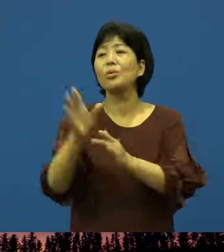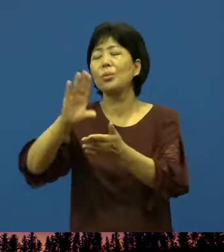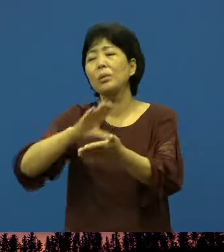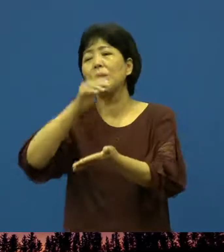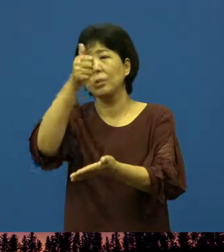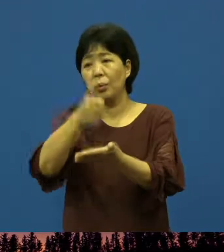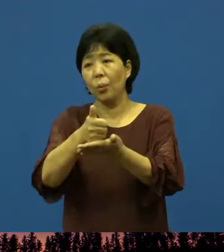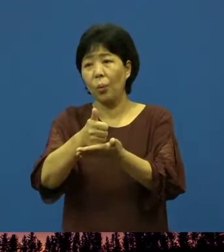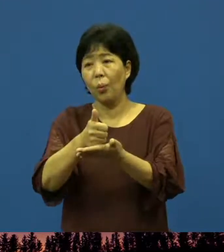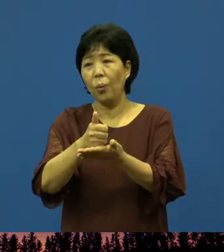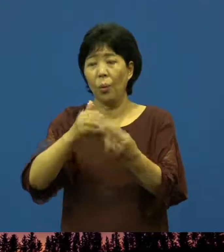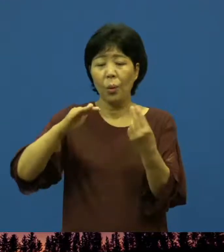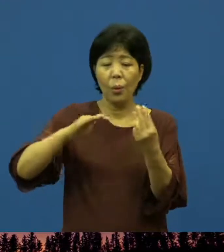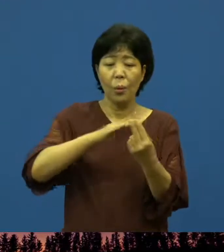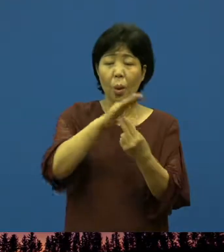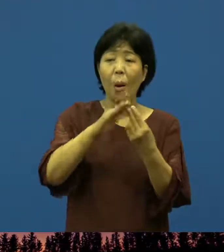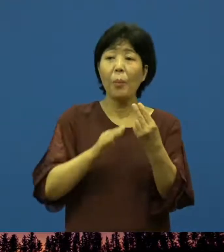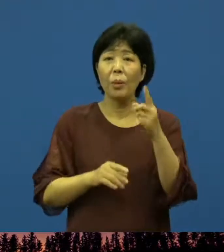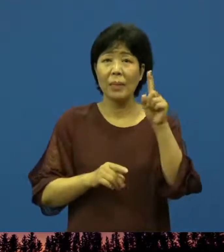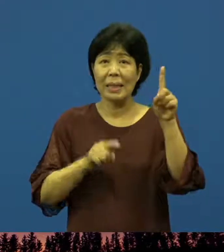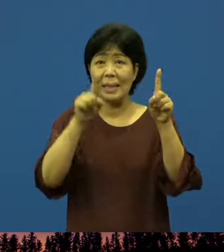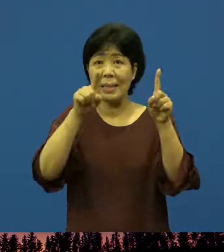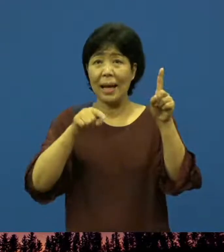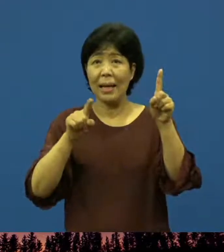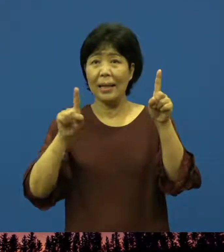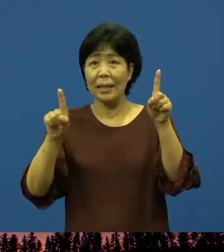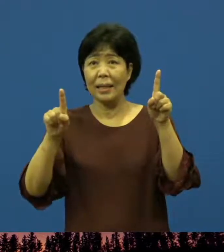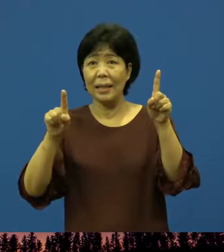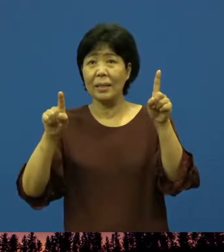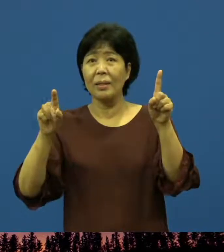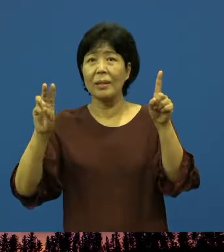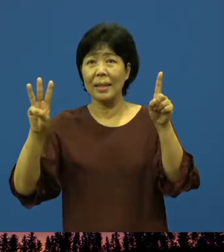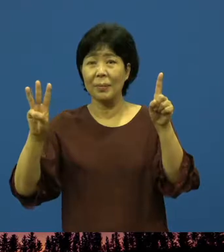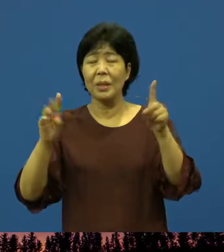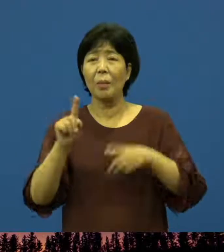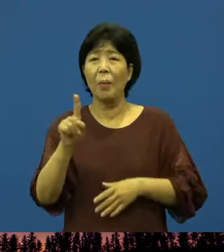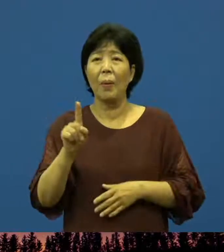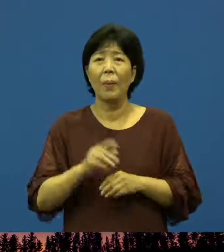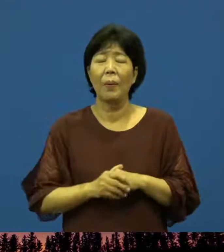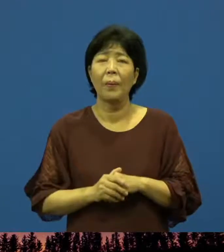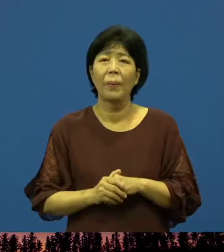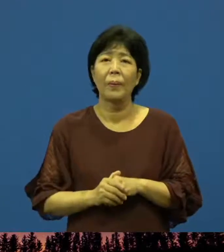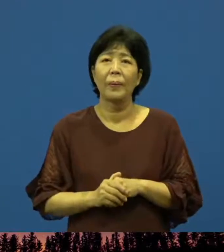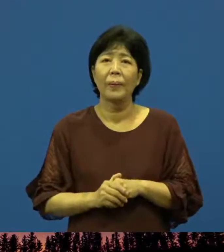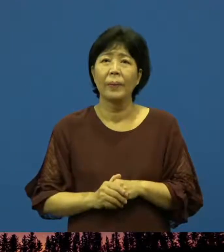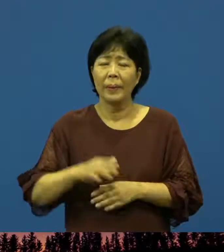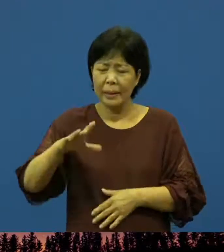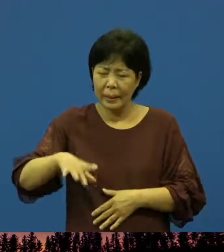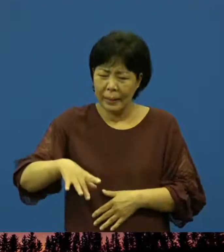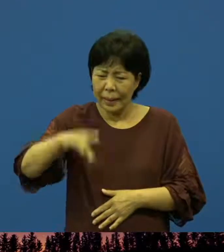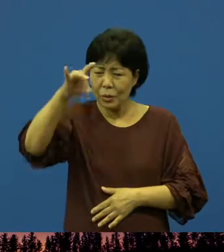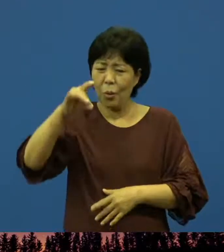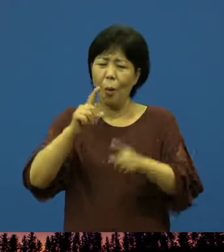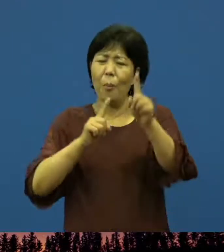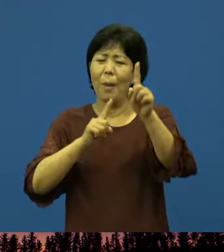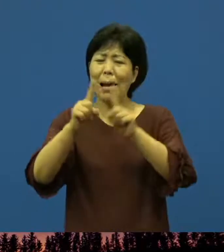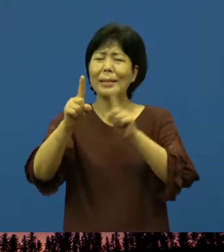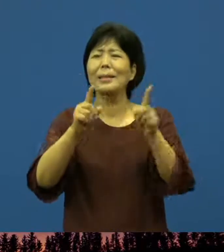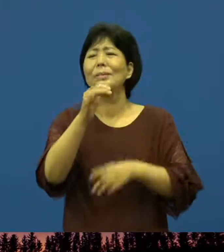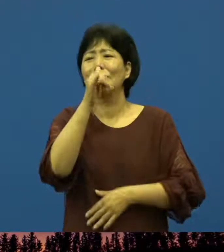여러분 요한복음 1장 1절로 3절의 말씀을 보면 요한이 동일하게 요한복음에서 이렇게 표현하는 거예요. 태초에 말씀이